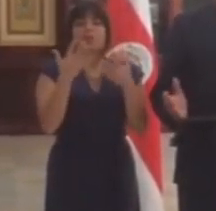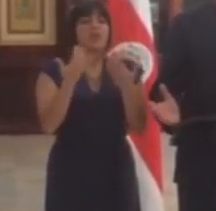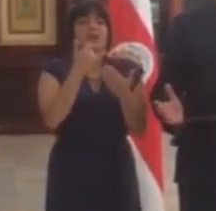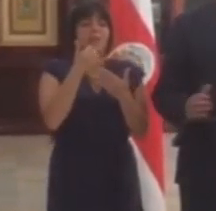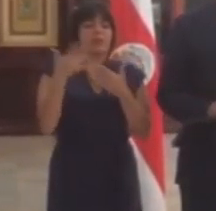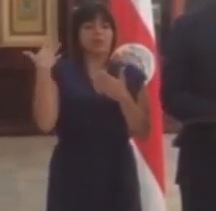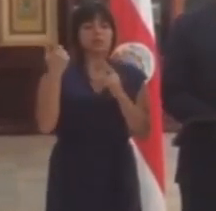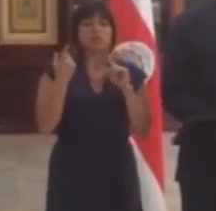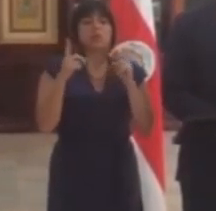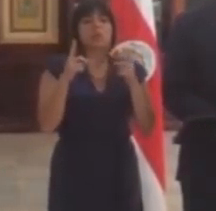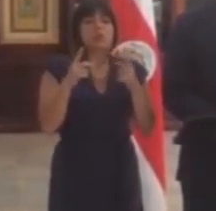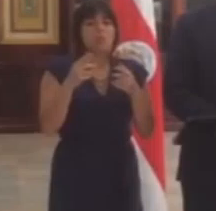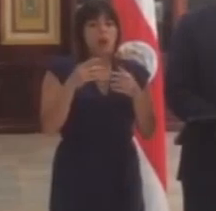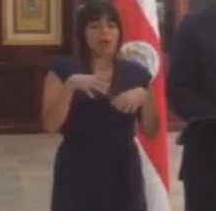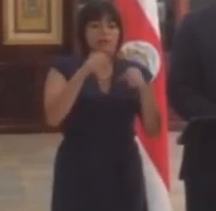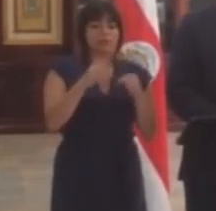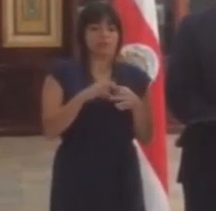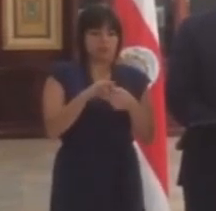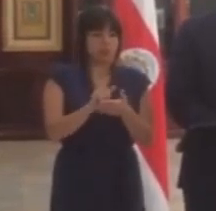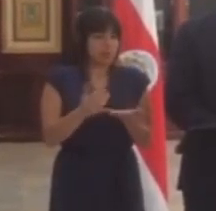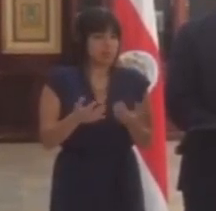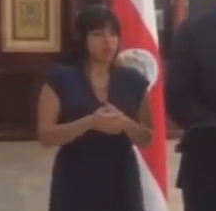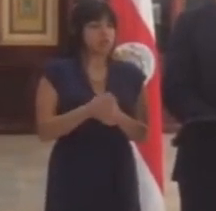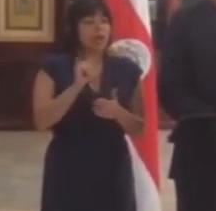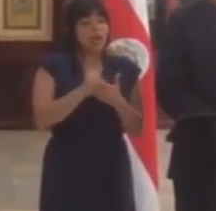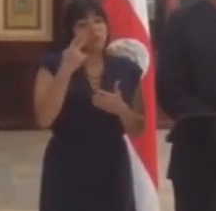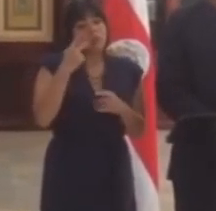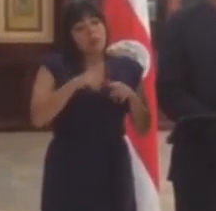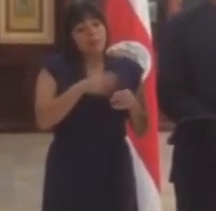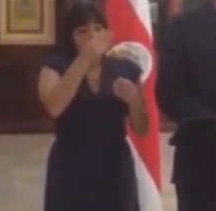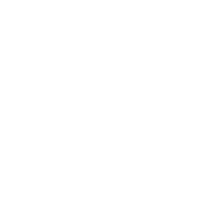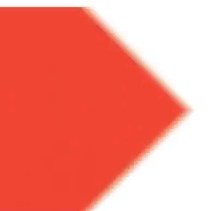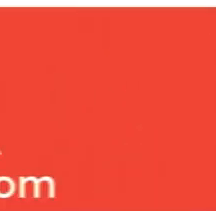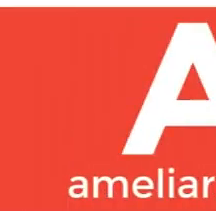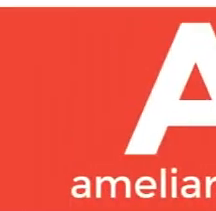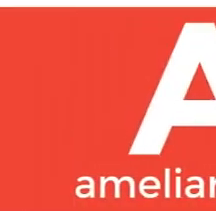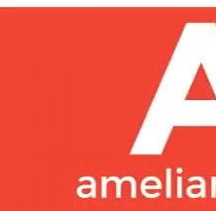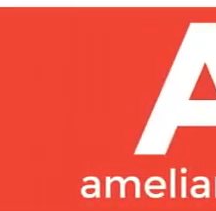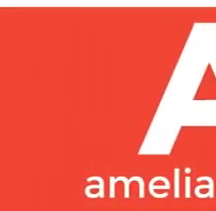ocurrido y cuáles son los alcances de las decisiones que se tomen. Eso lo veré a partir del informe mismo.